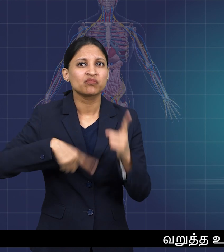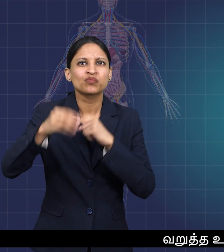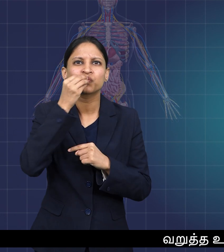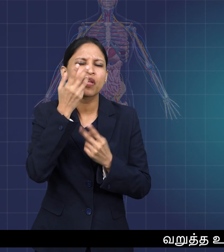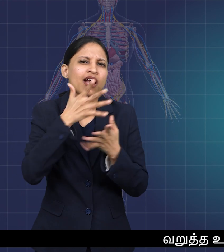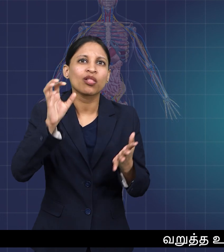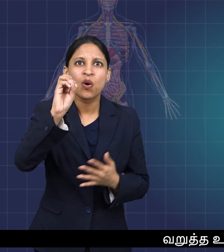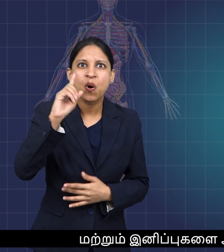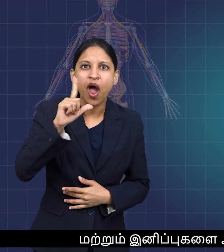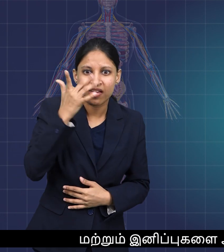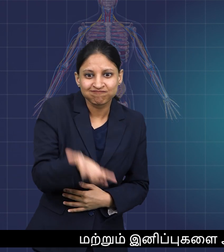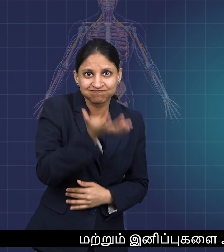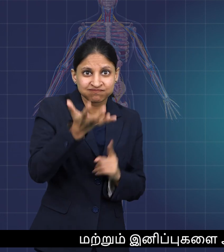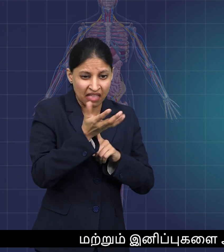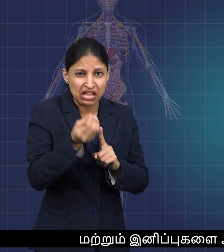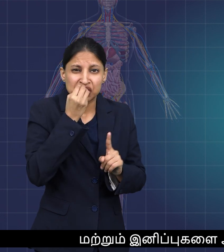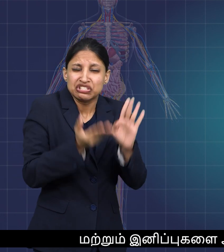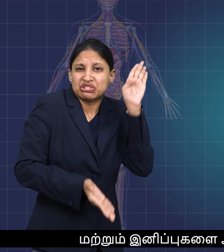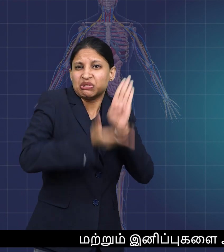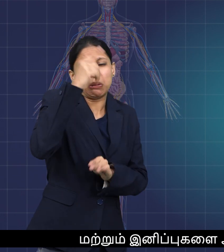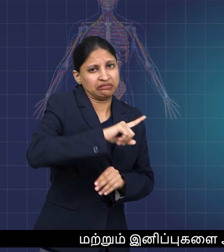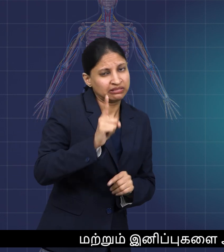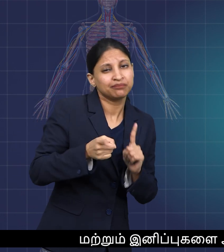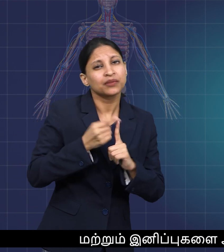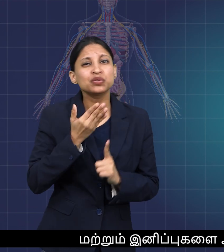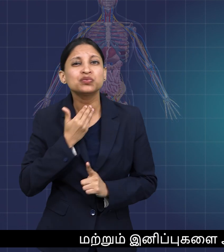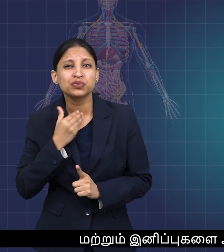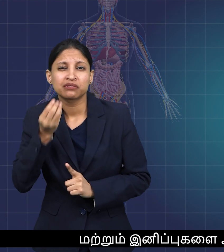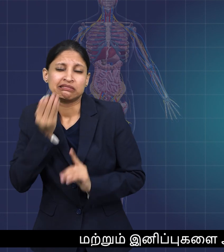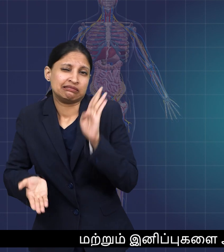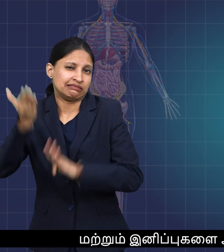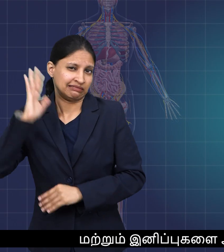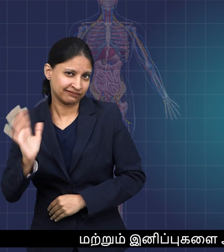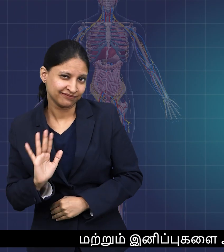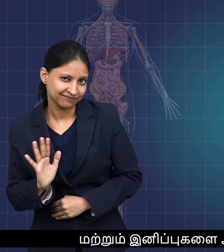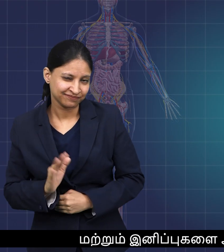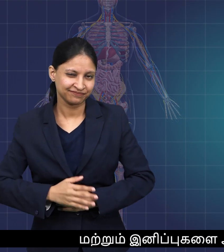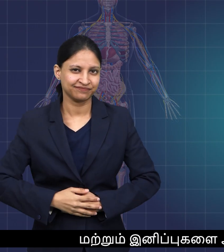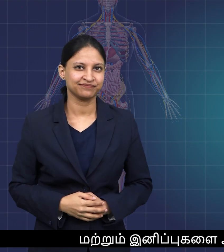வறுத்த உணவுப் பொருட்கள் மற்றும் இனிப்புகளை அதிகமாக சாப்பிட வேண்டாம்.